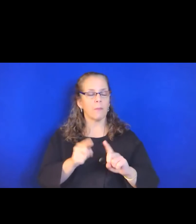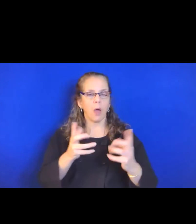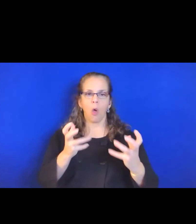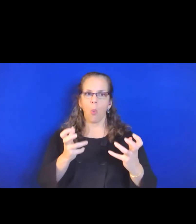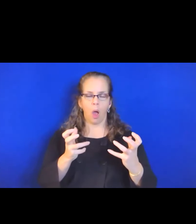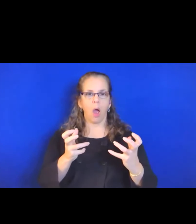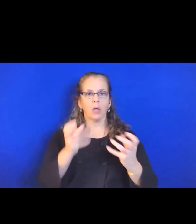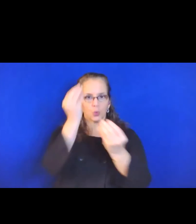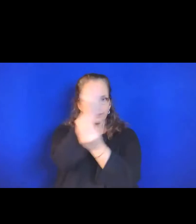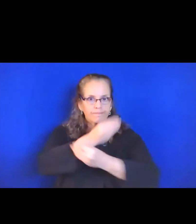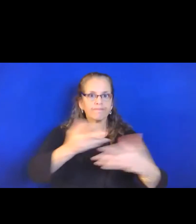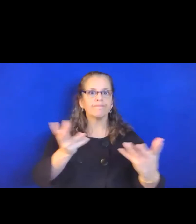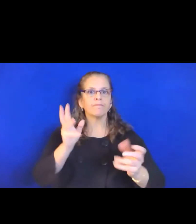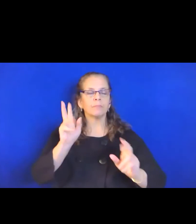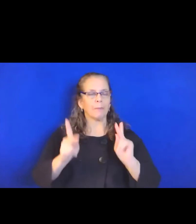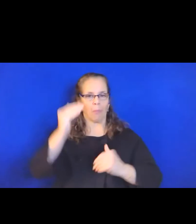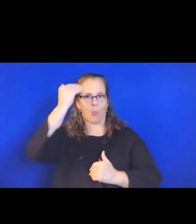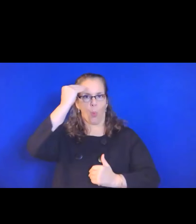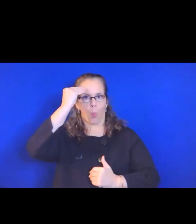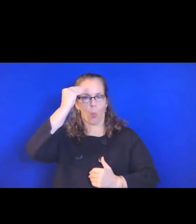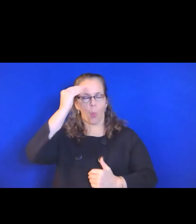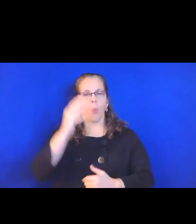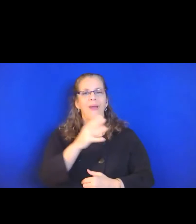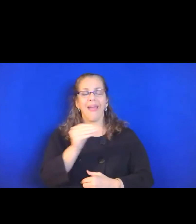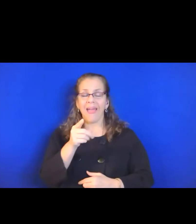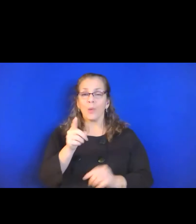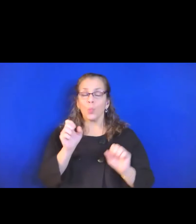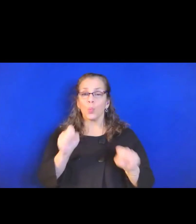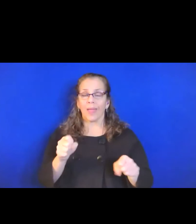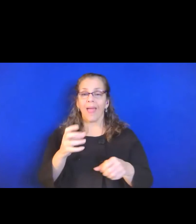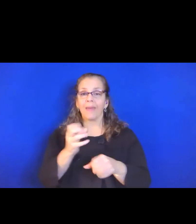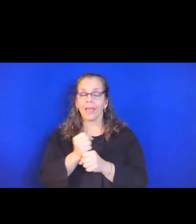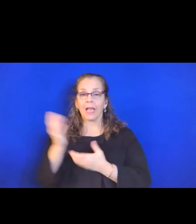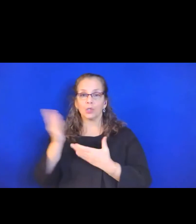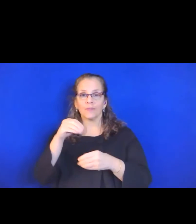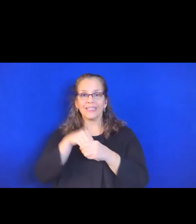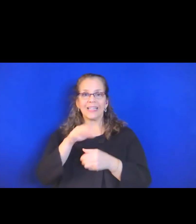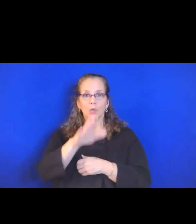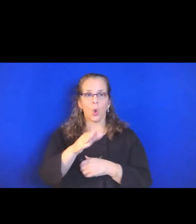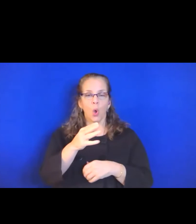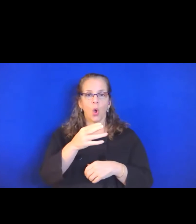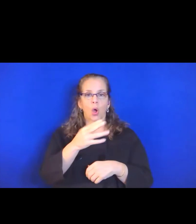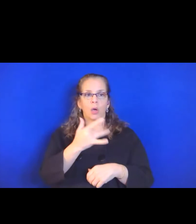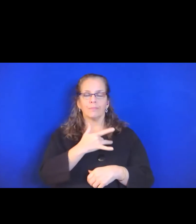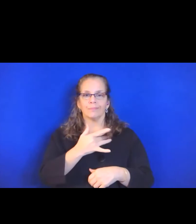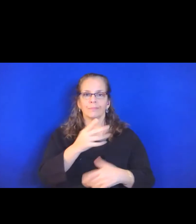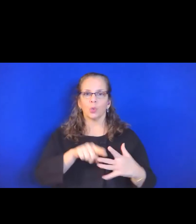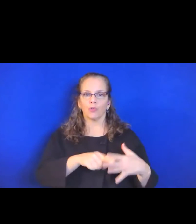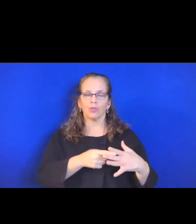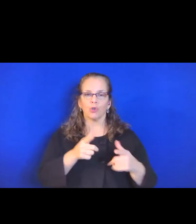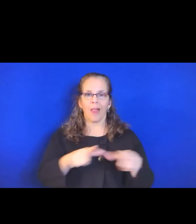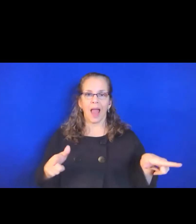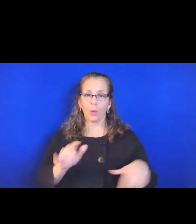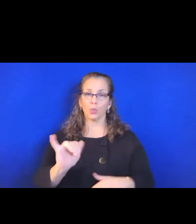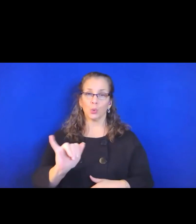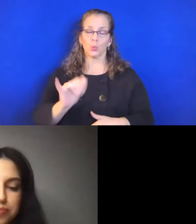是网站的地址，你只要去查这个地址，你就可以去找到一些资源。